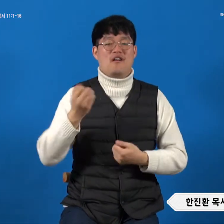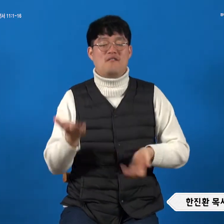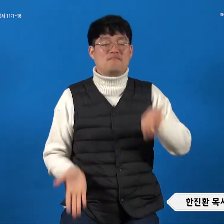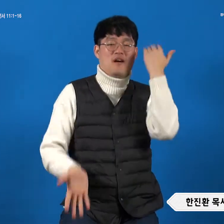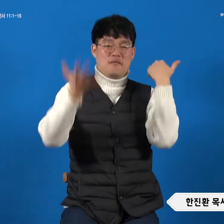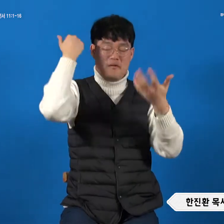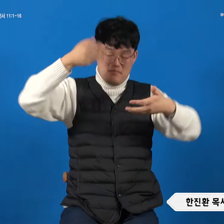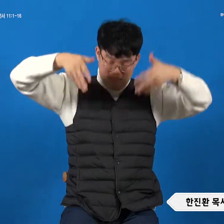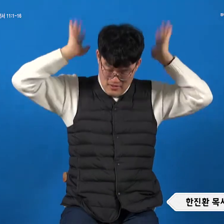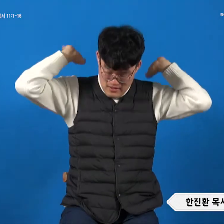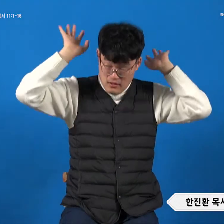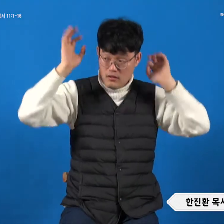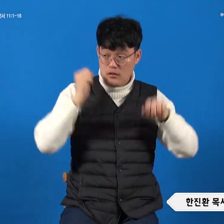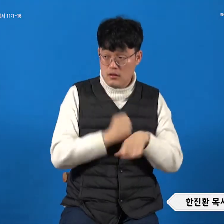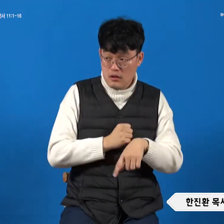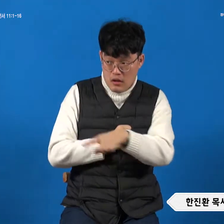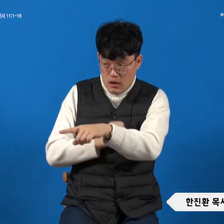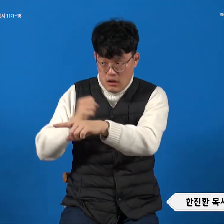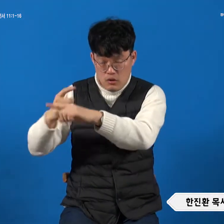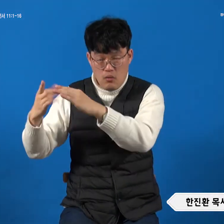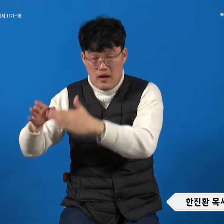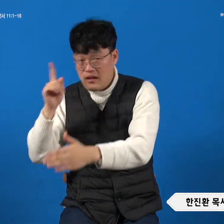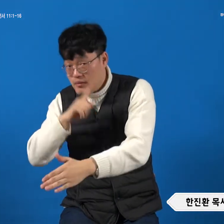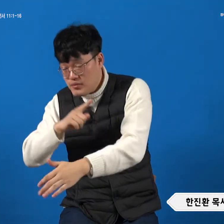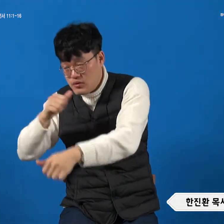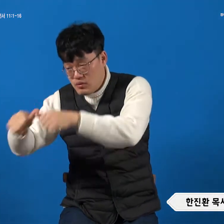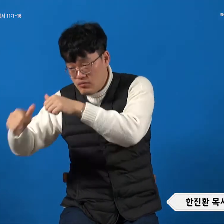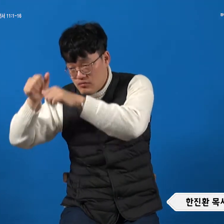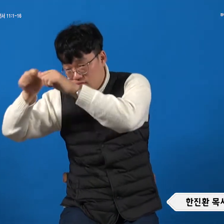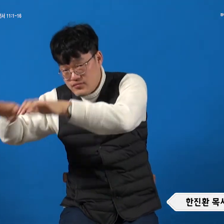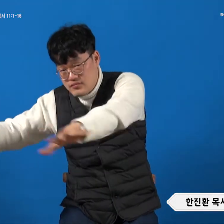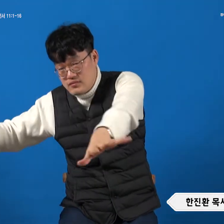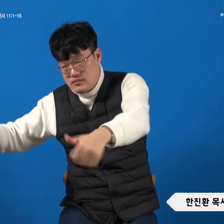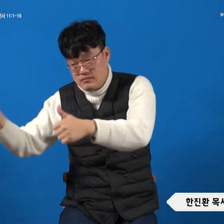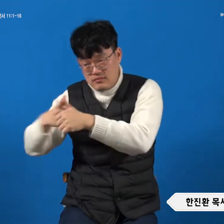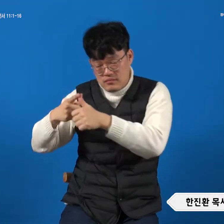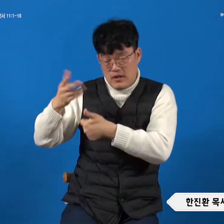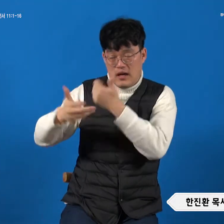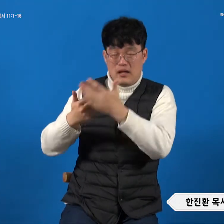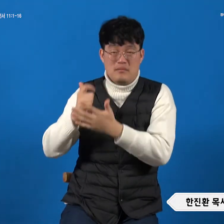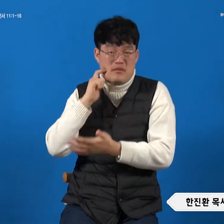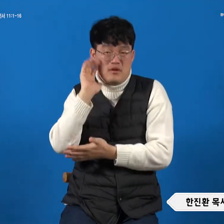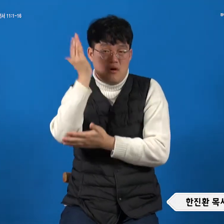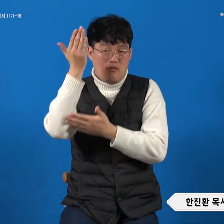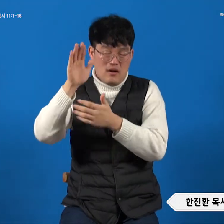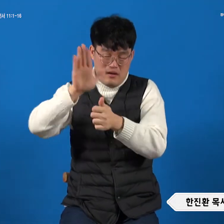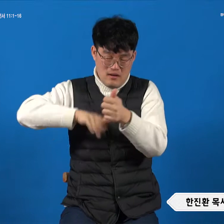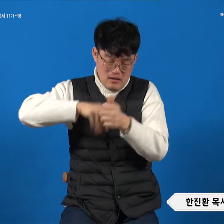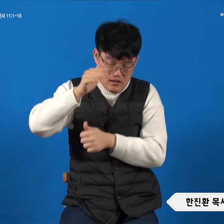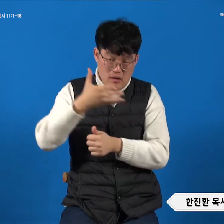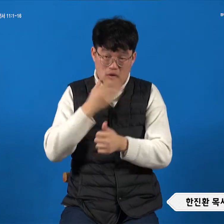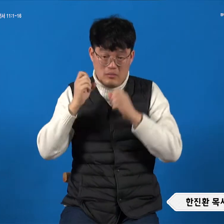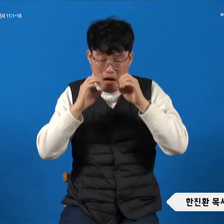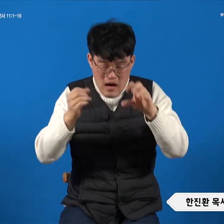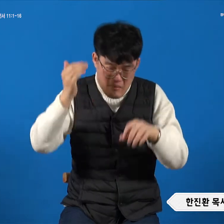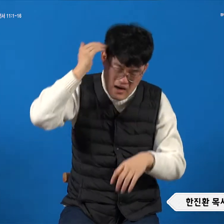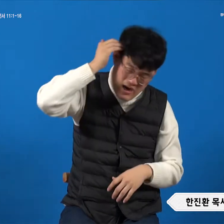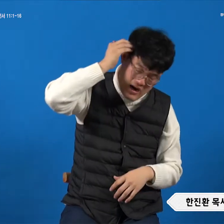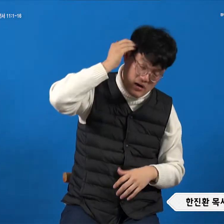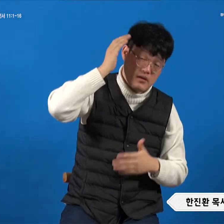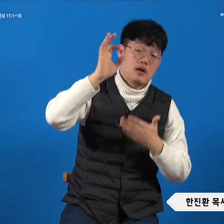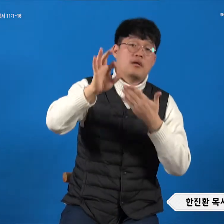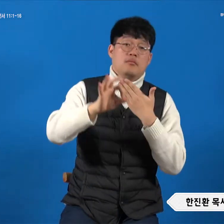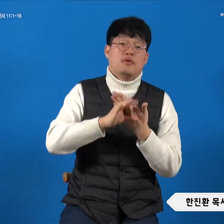자유가 교회에 덕을 세우지 못하거나 아니면 하나님의 영광을 가리거나 복음 전파에